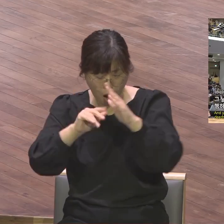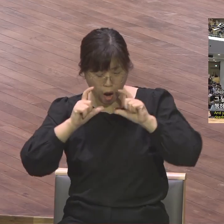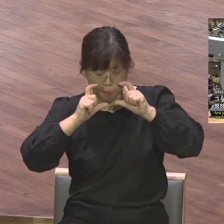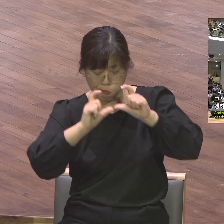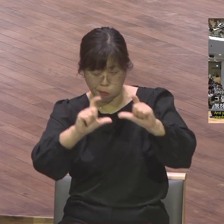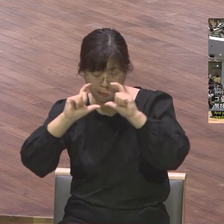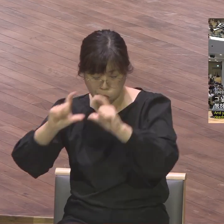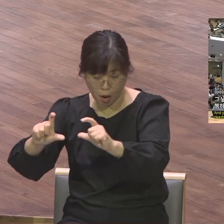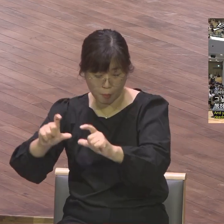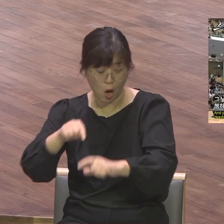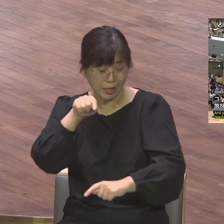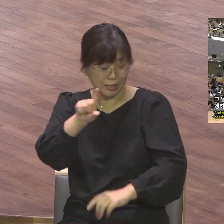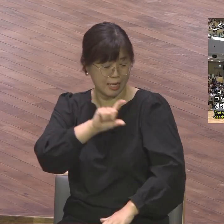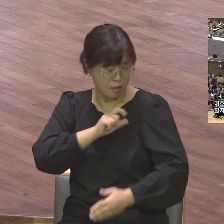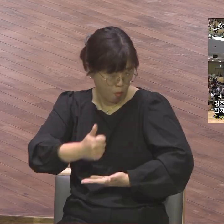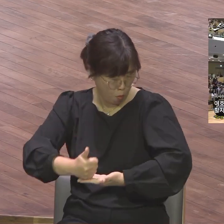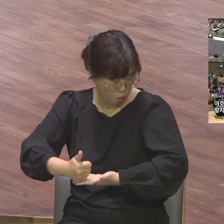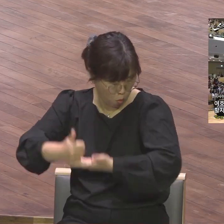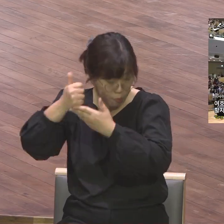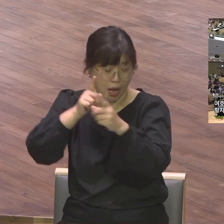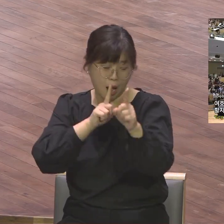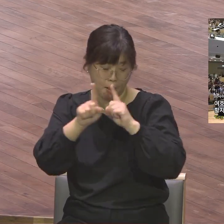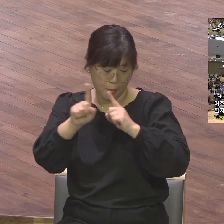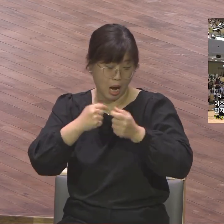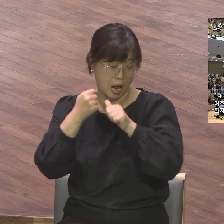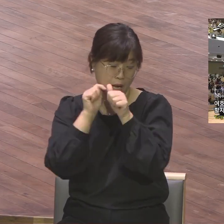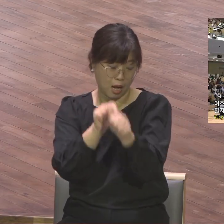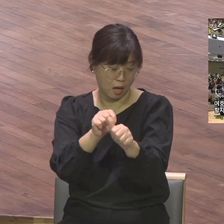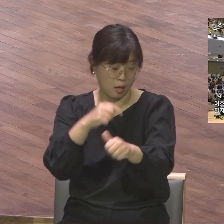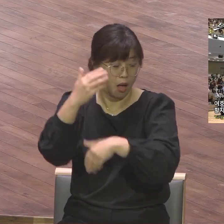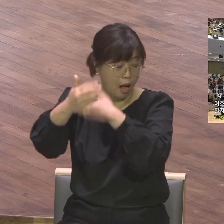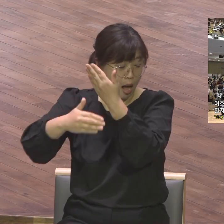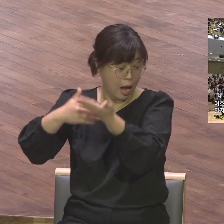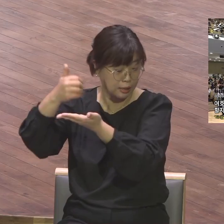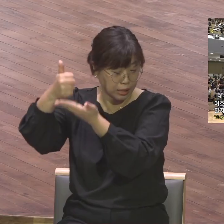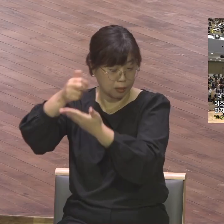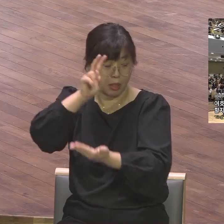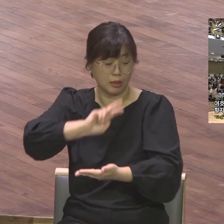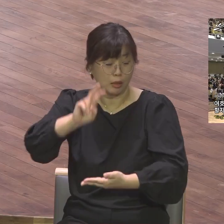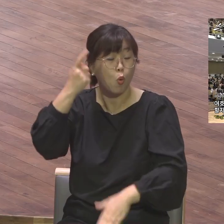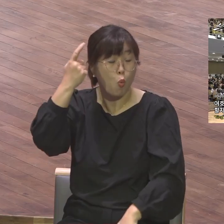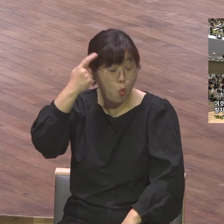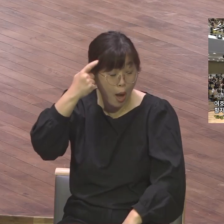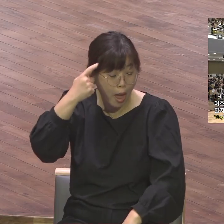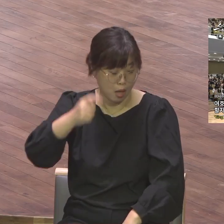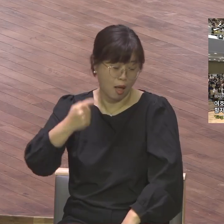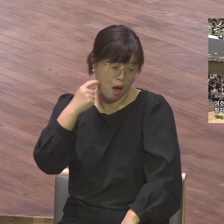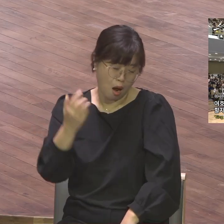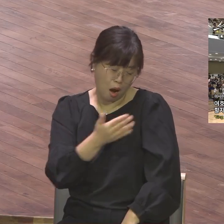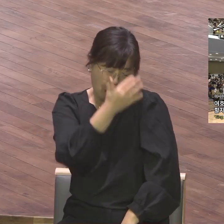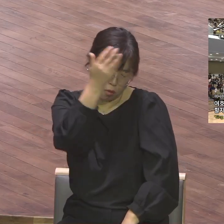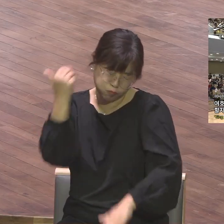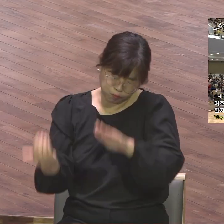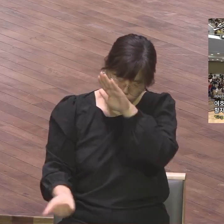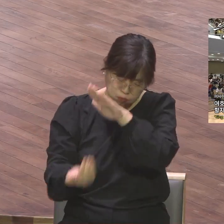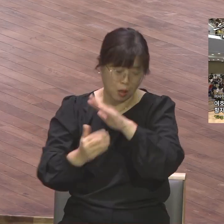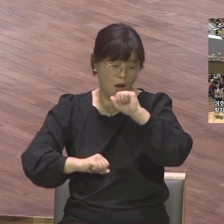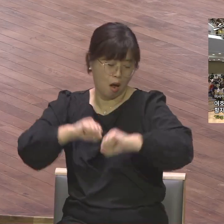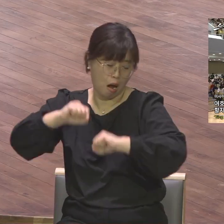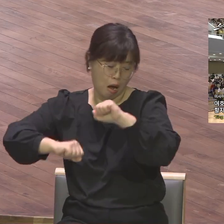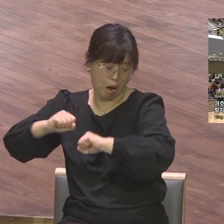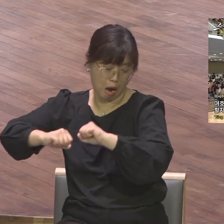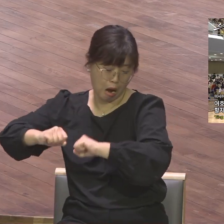선포하며 그의 이름이 높다 하라. 같이 읽읍시다. 여호와를 찬양할 것은 극히 아름다운 일을